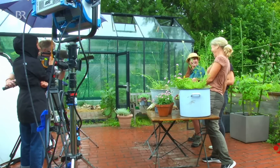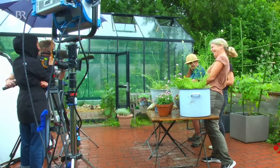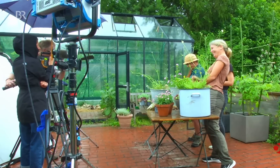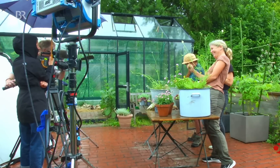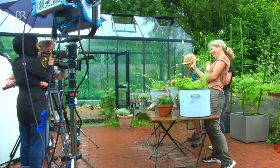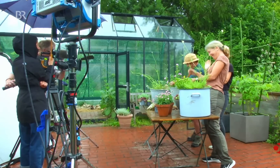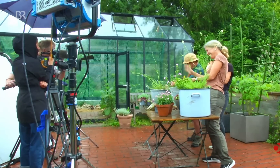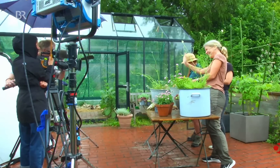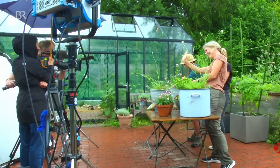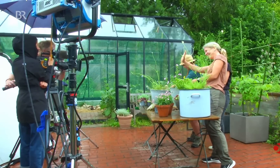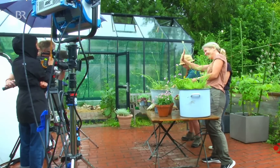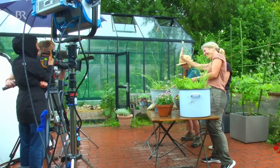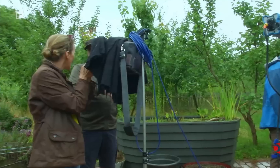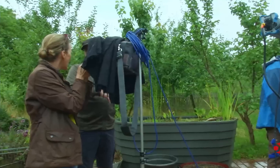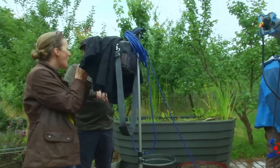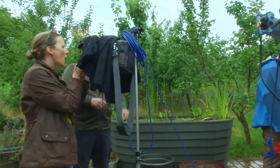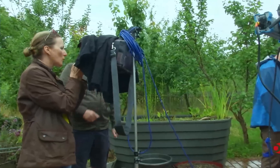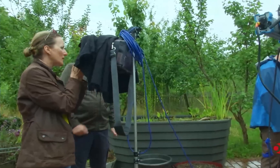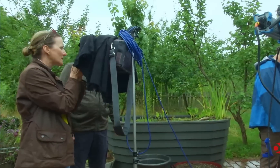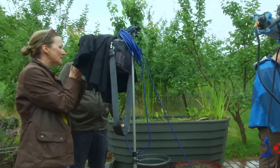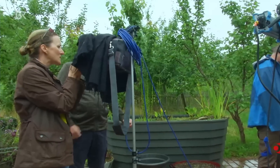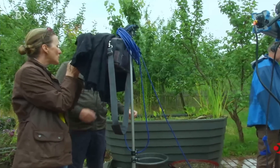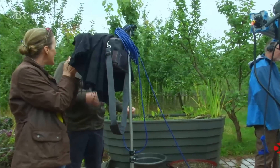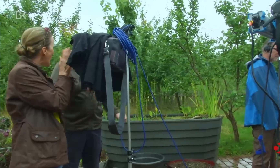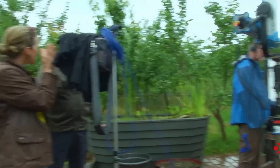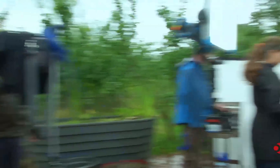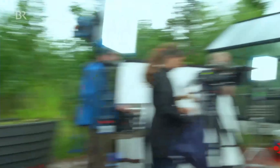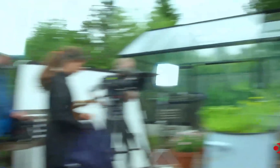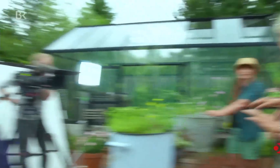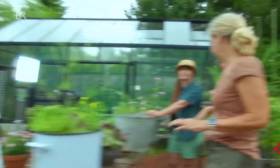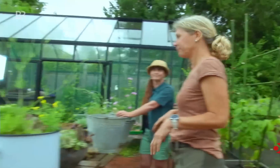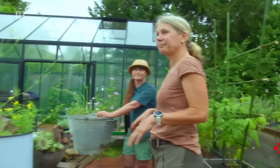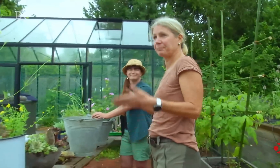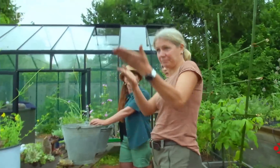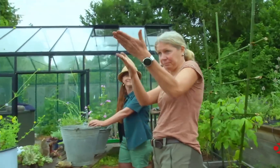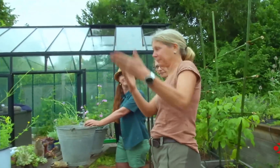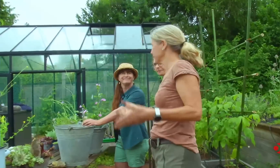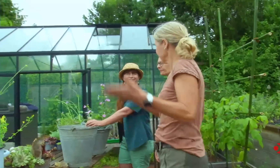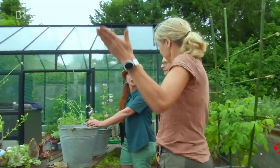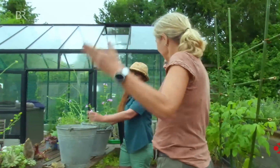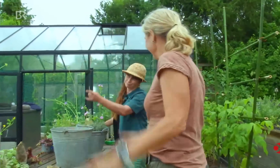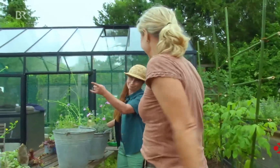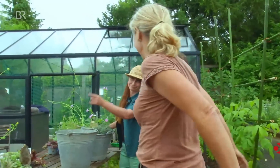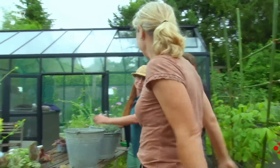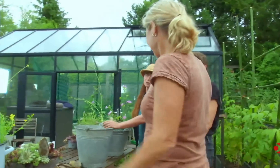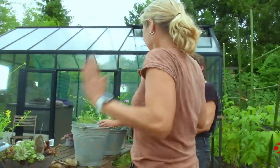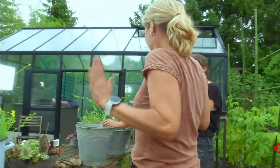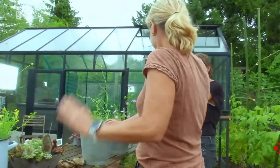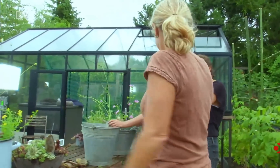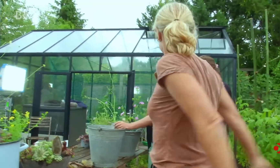mal. Waren wir zusammen. Ja. Das heißt, da bist du nach Ja, kann ich. Du hört nochmal rein. Also ich wollte gerade sagen, wir